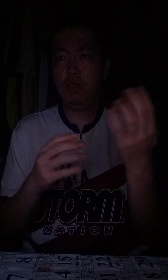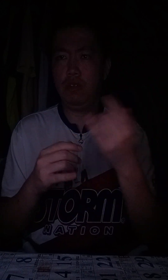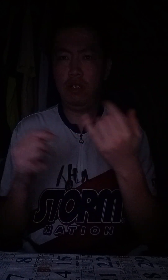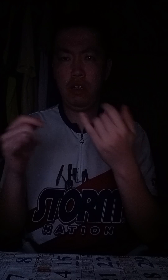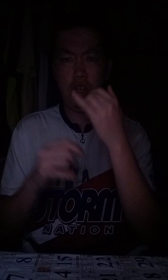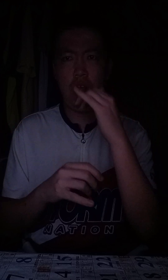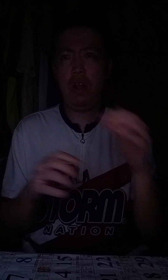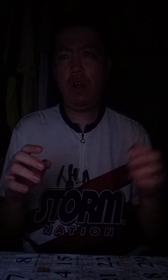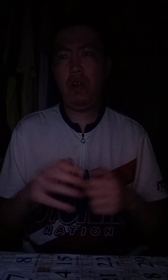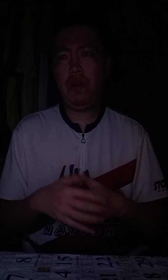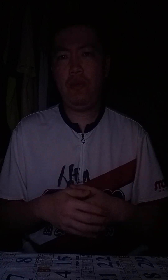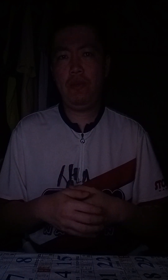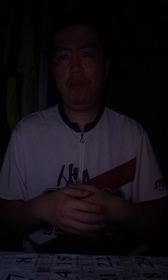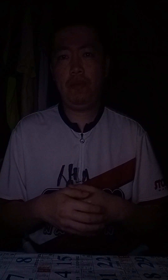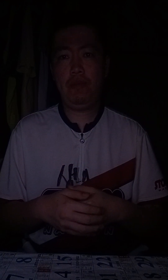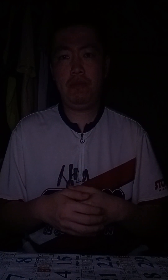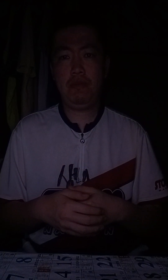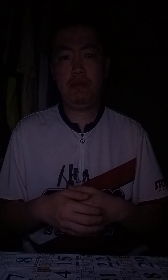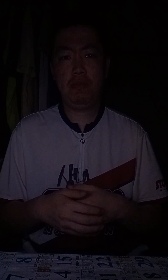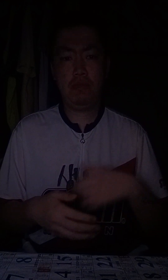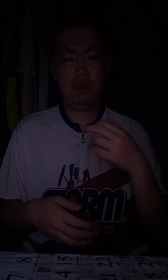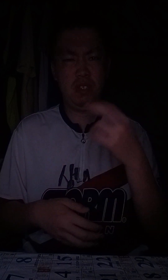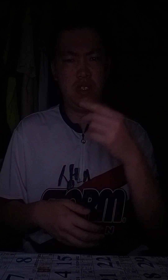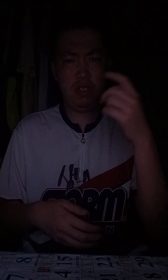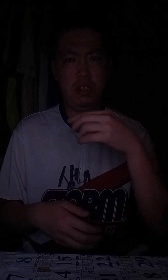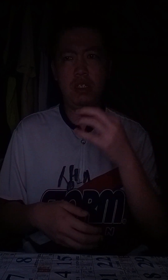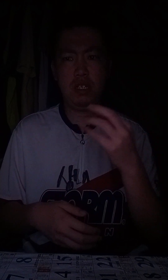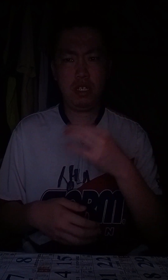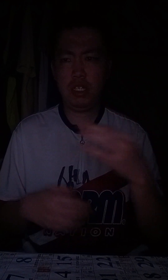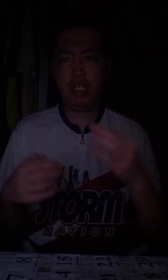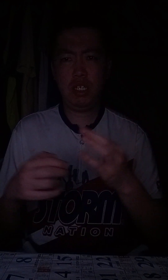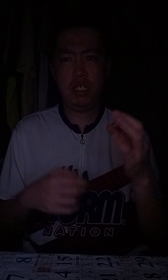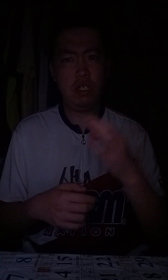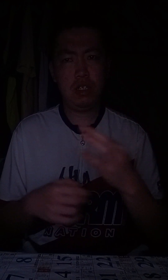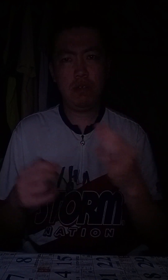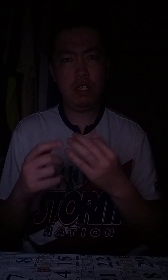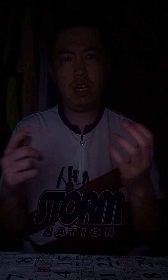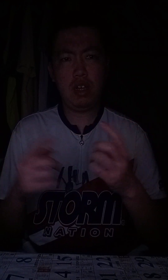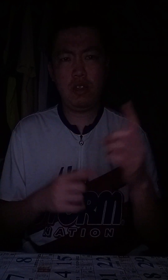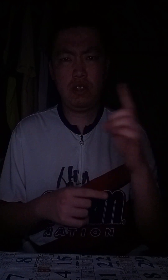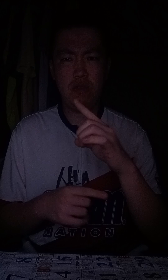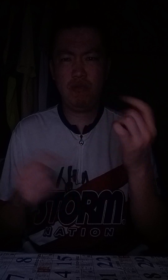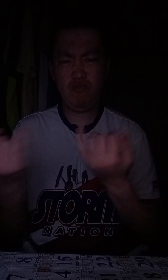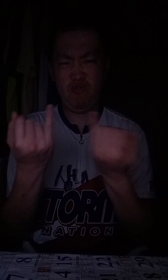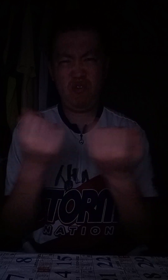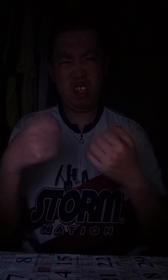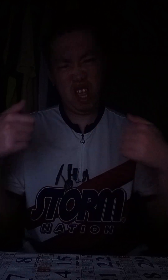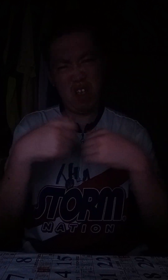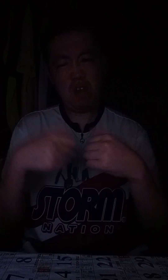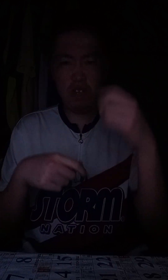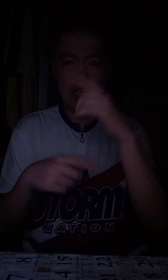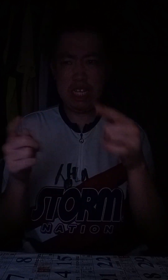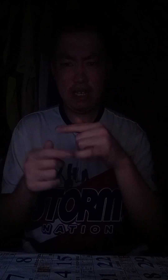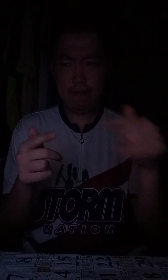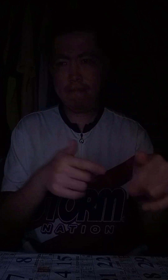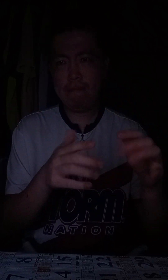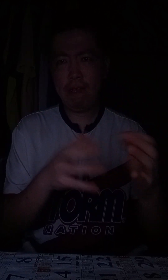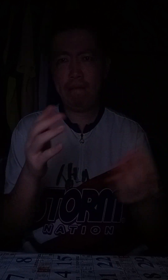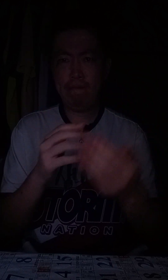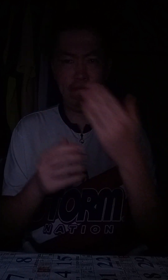대피했습니다. 경찰은 모자 공방 주인 51살 김모 씨가 부부싸움 뒤 화가 나 인화성 물질을 뿌리고 불을 붙인 것으로